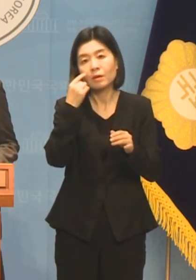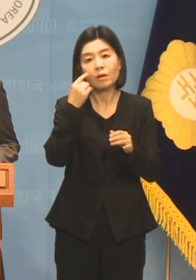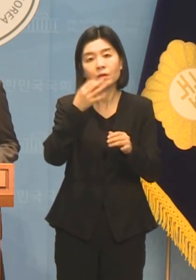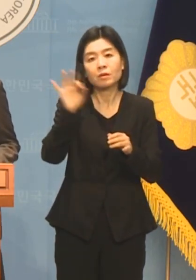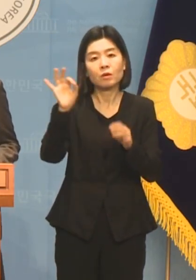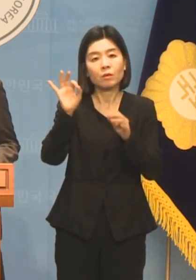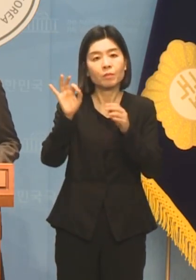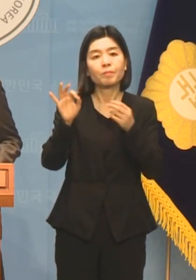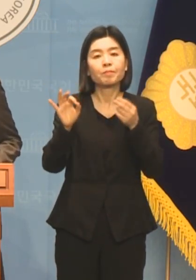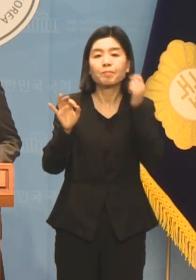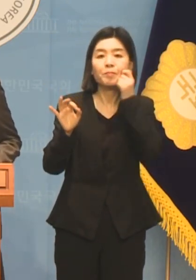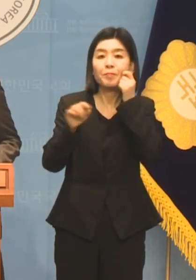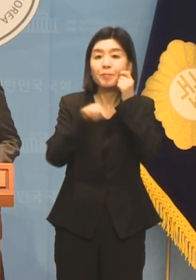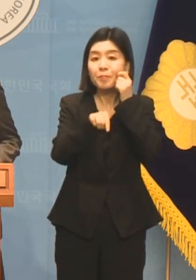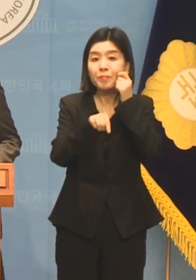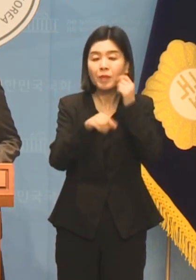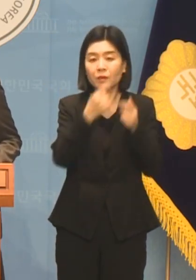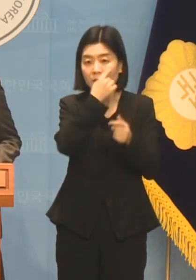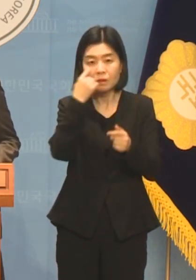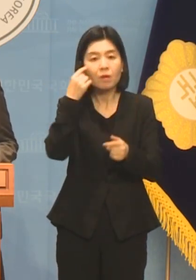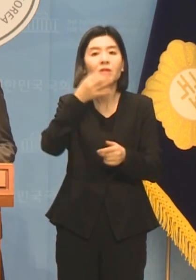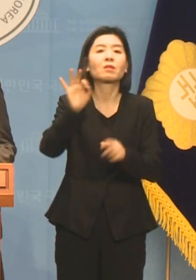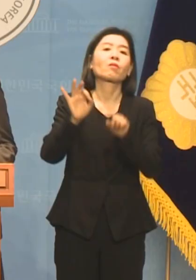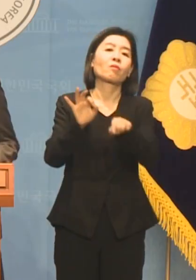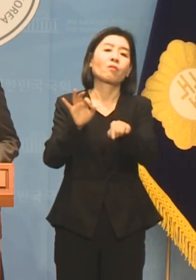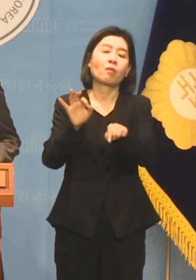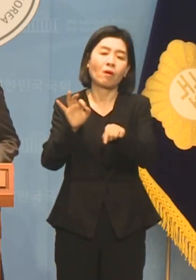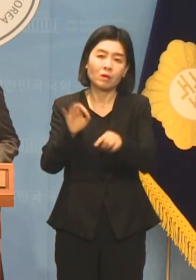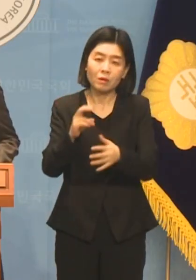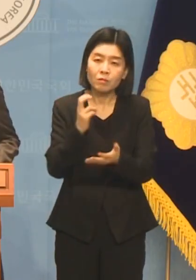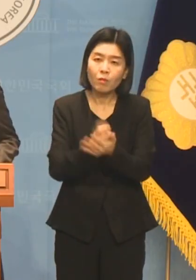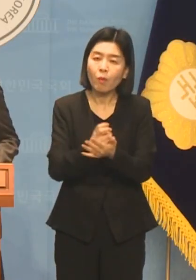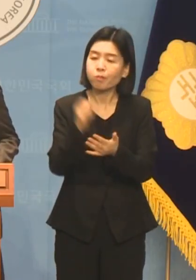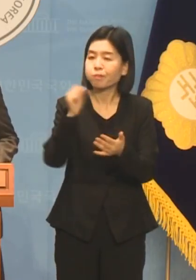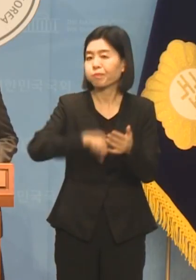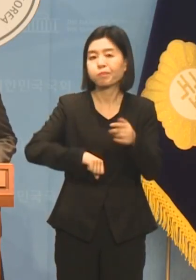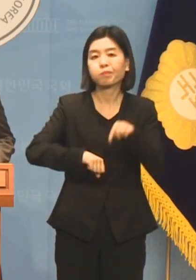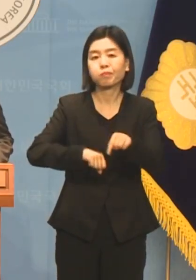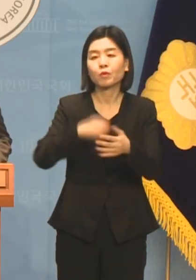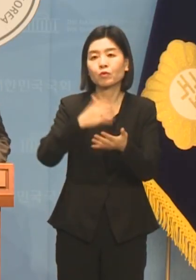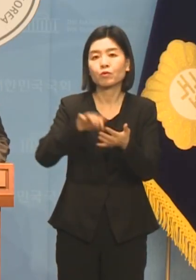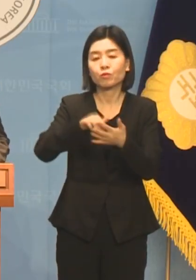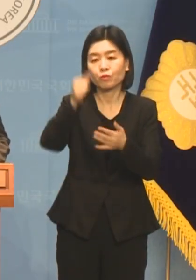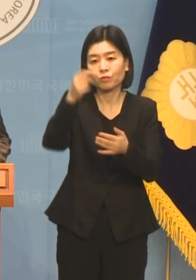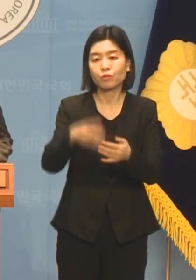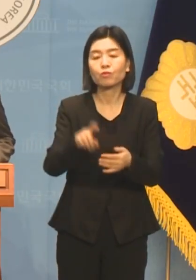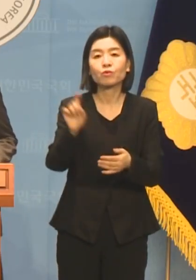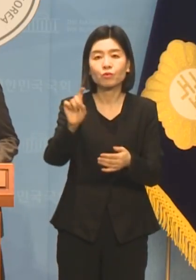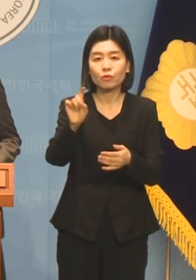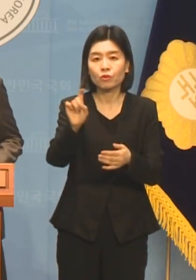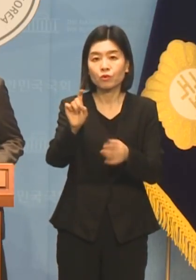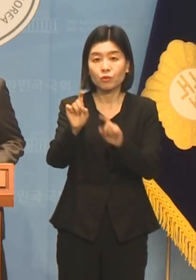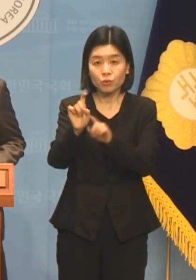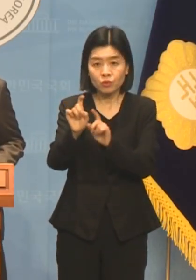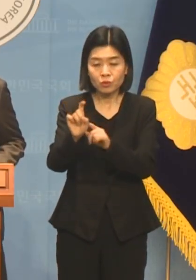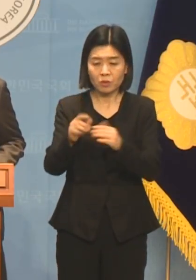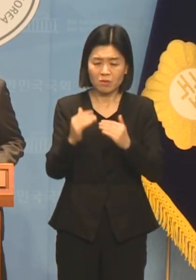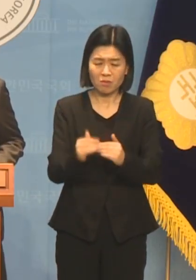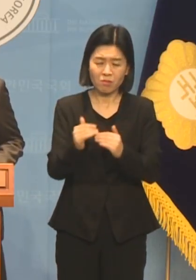않음에도 불구하고 증거 능력을 인정했습니다. 이런 식으로 위법 사례가 무려 10차례가 넘습니다. 이런 식으로